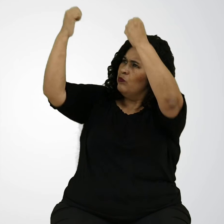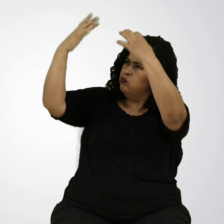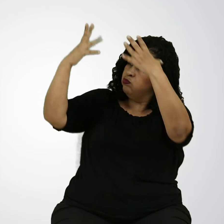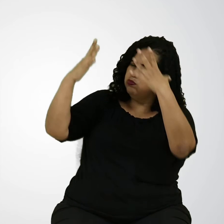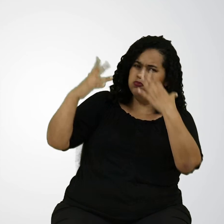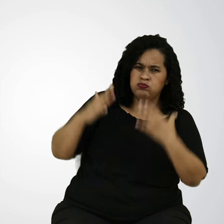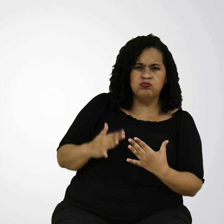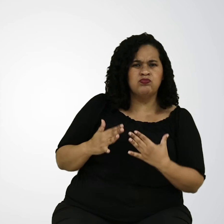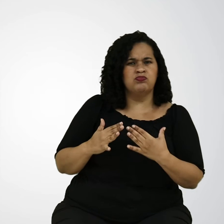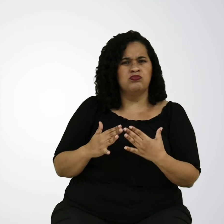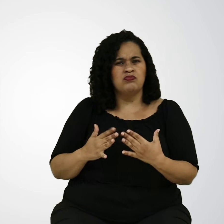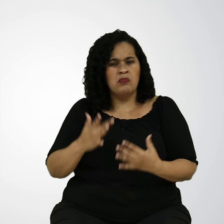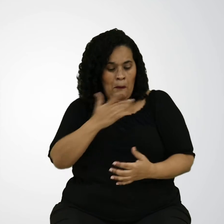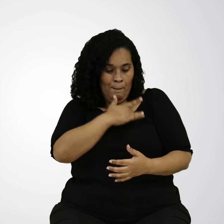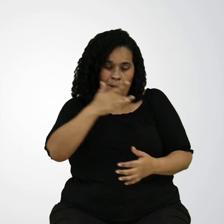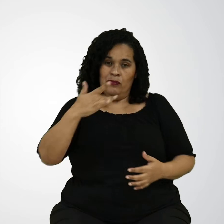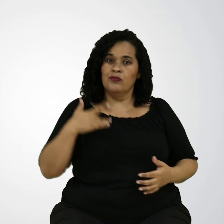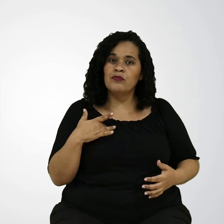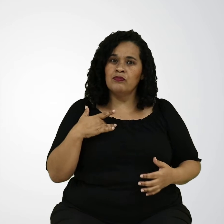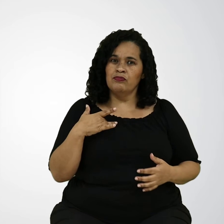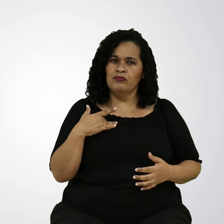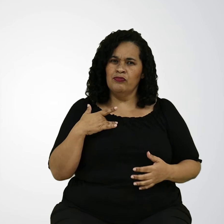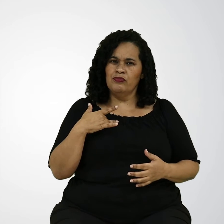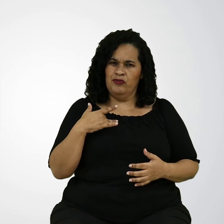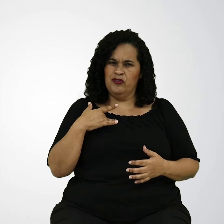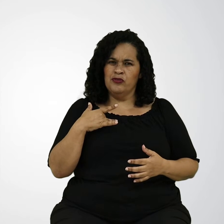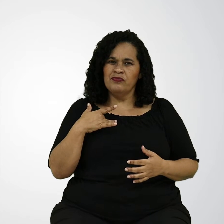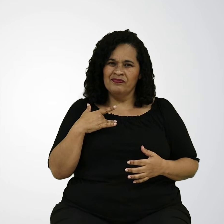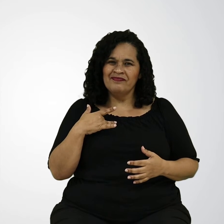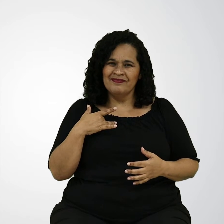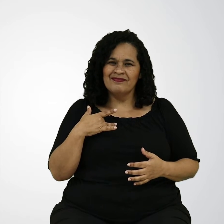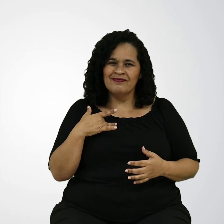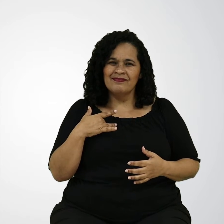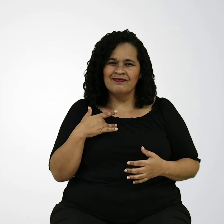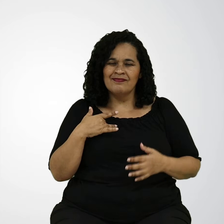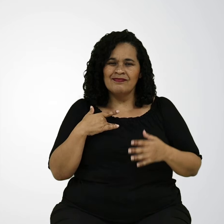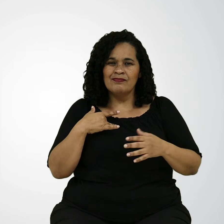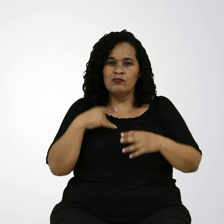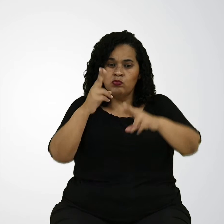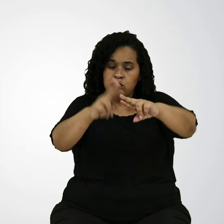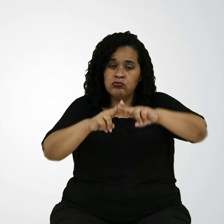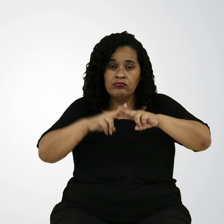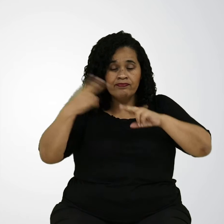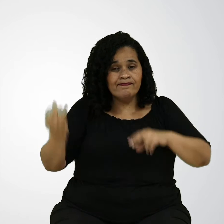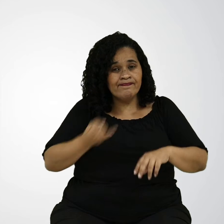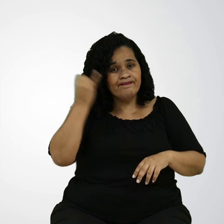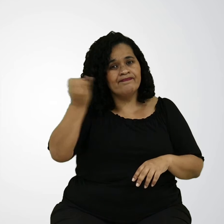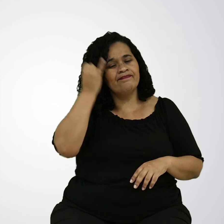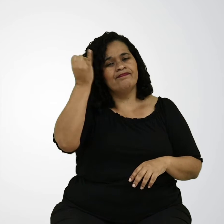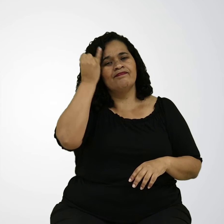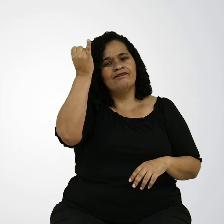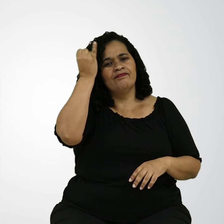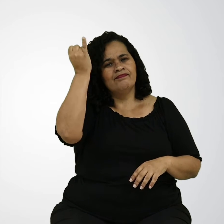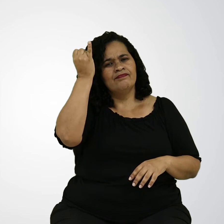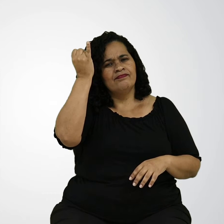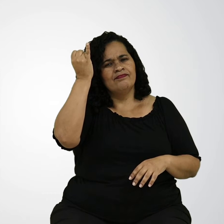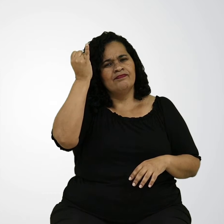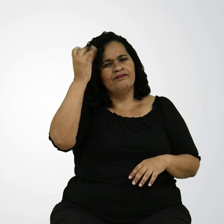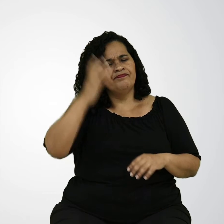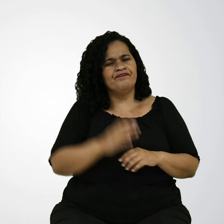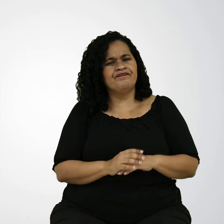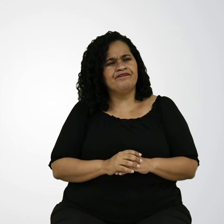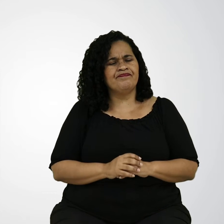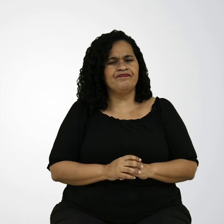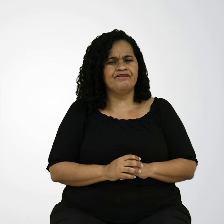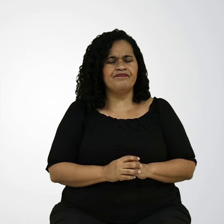Faz um exercício mais profundo, né? Que essas reflexões que a gente faz com a própria alma, né? Que o salmista faz muito isso, né? Porque,